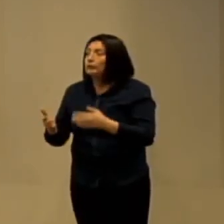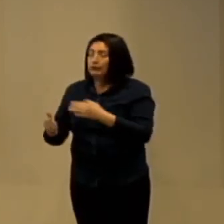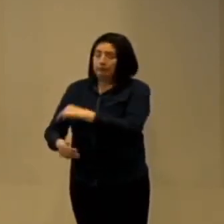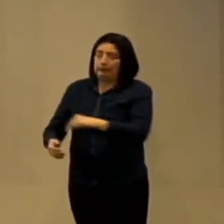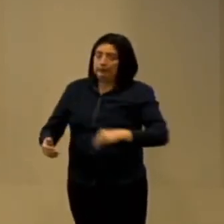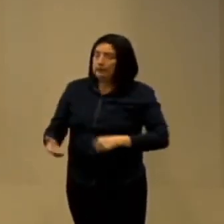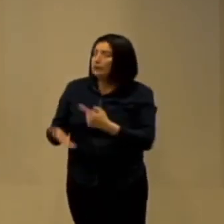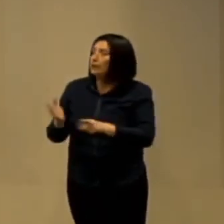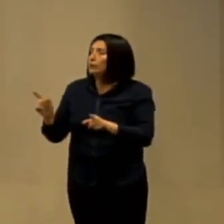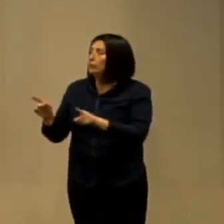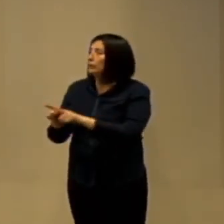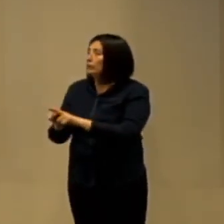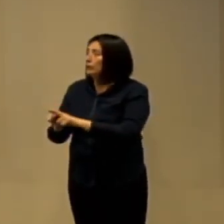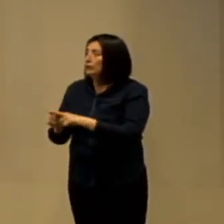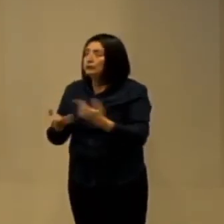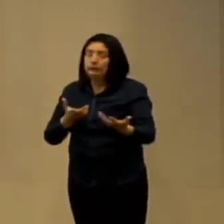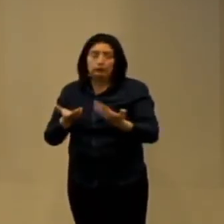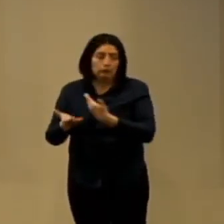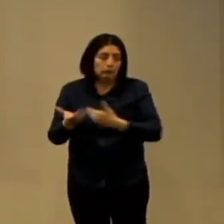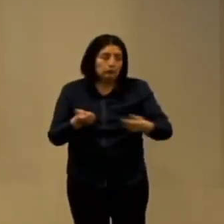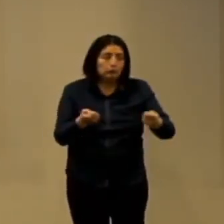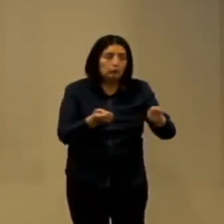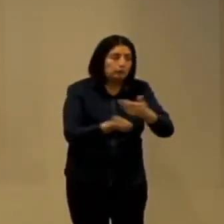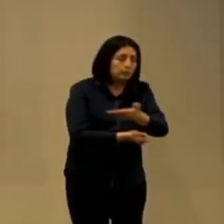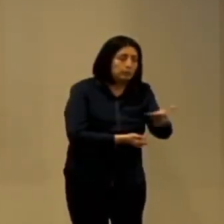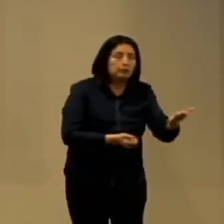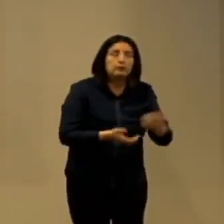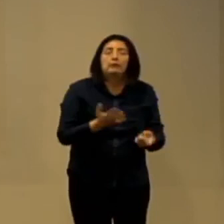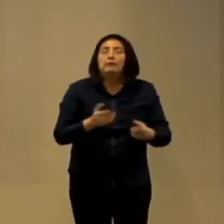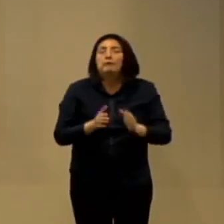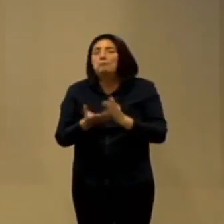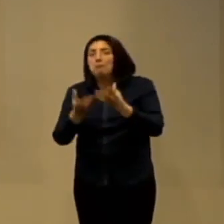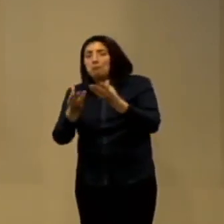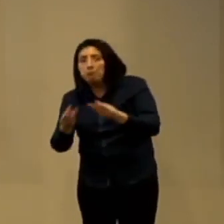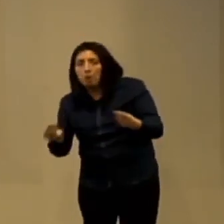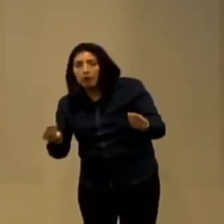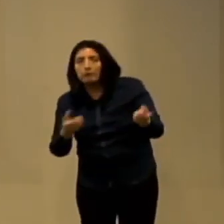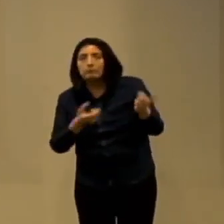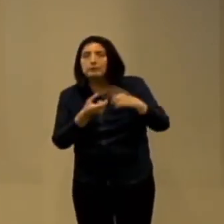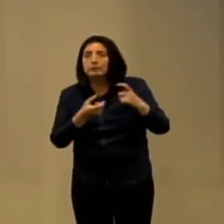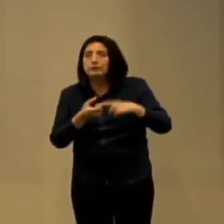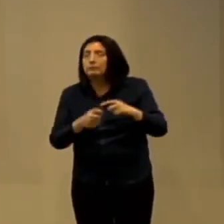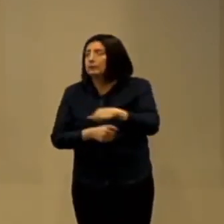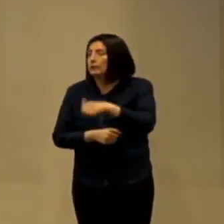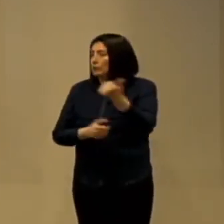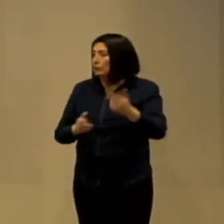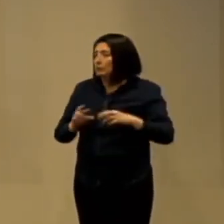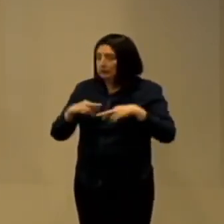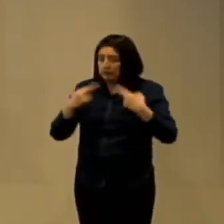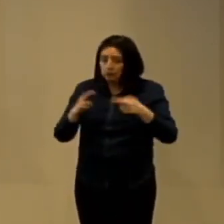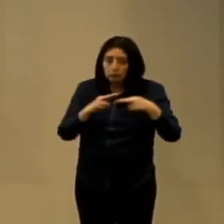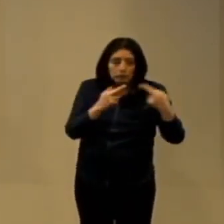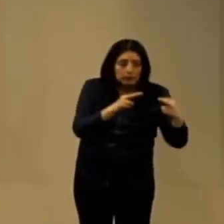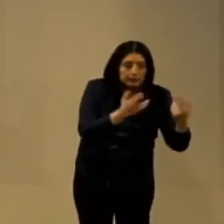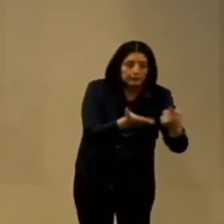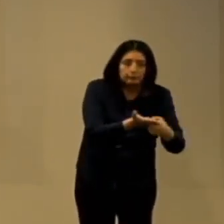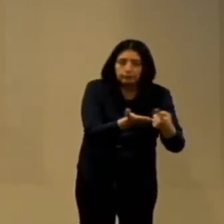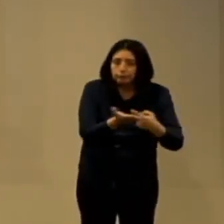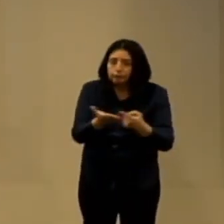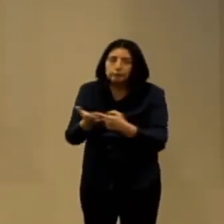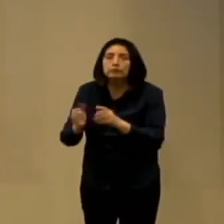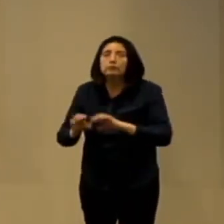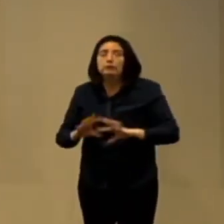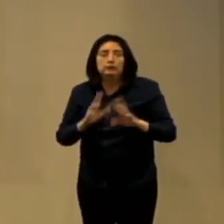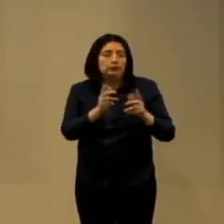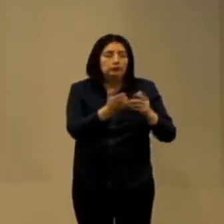intrasectorial, en lo intergubernamental y escasa participación en la comunidad. En otro momento tenemos que reunirnos y trabajar con los grupos de